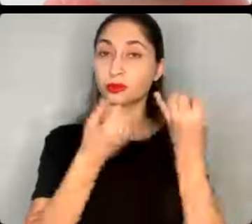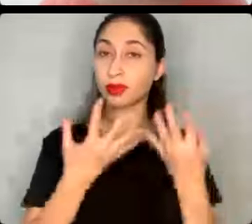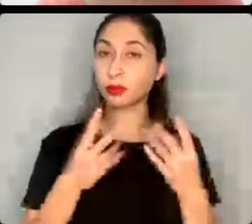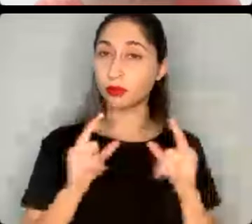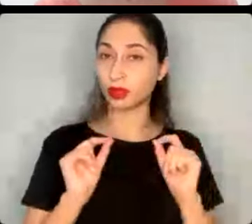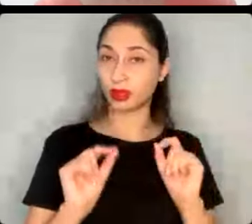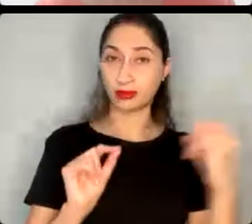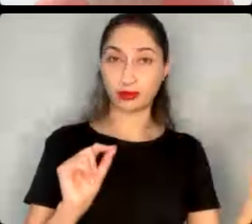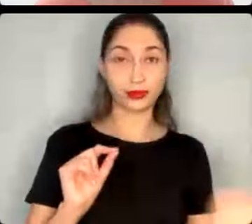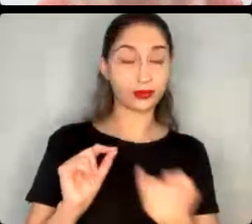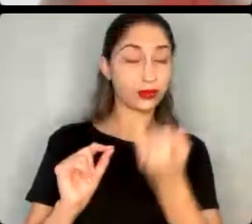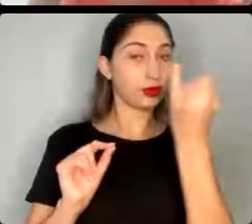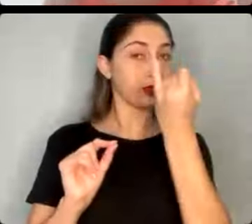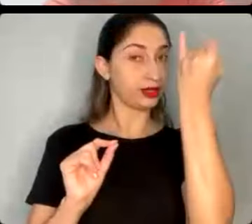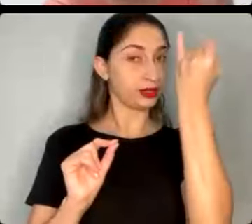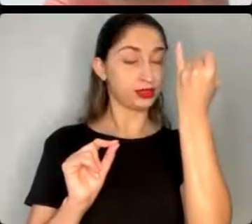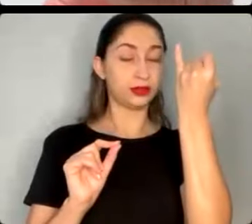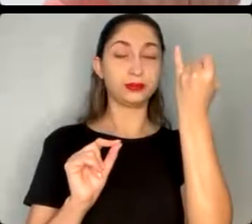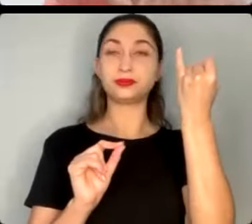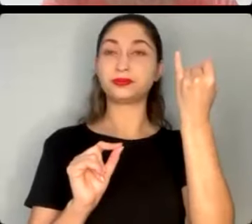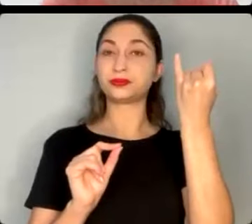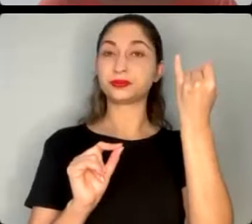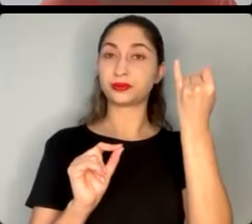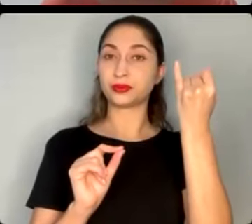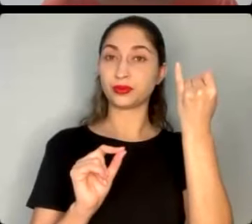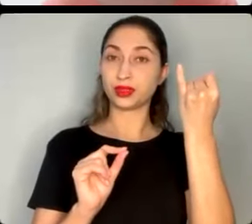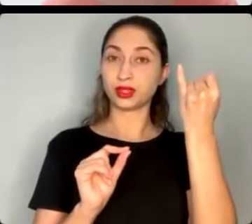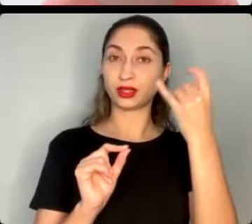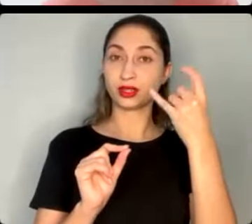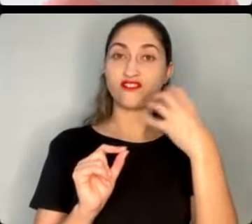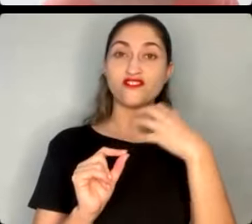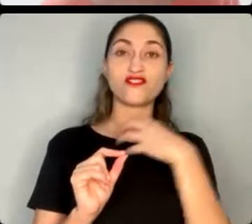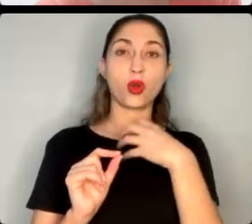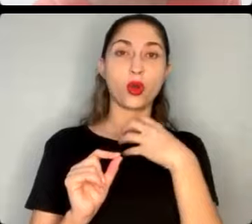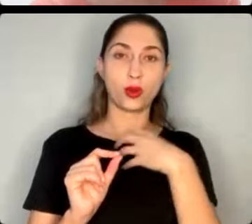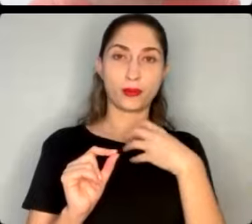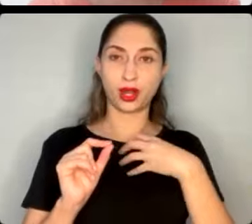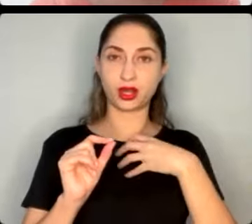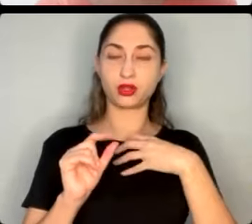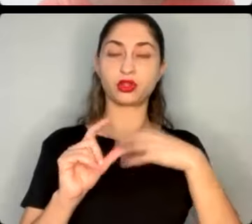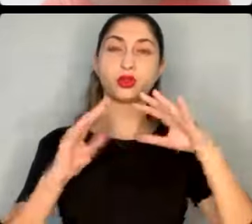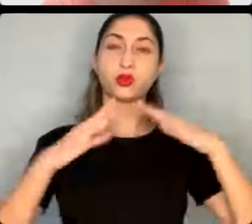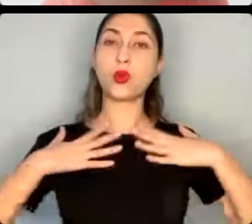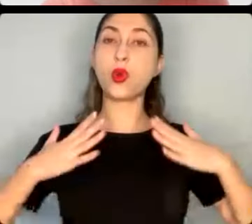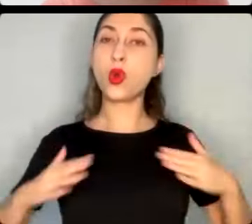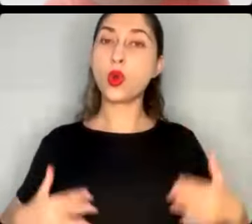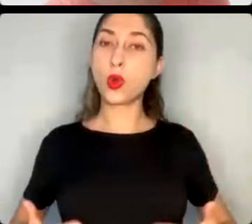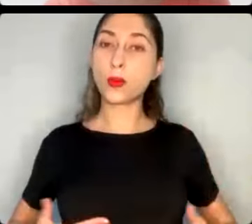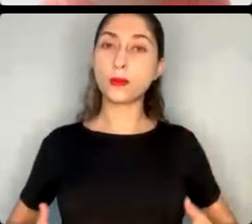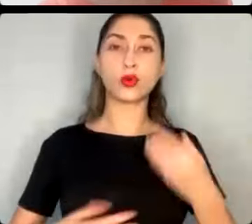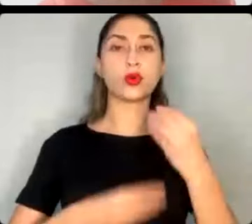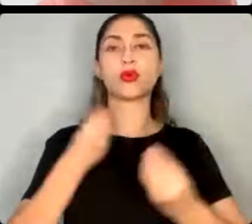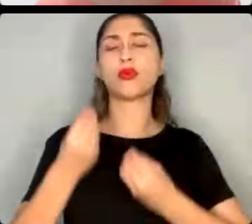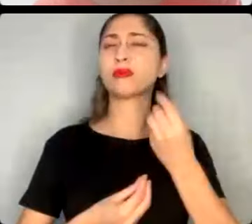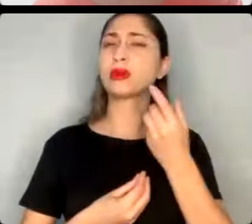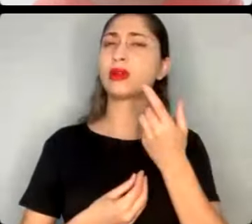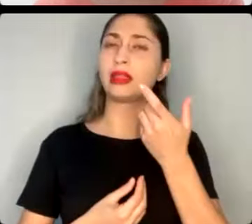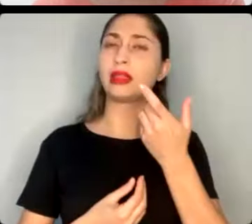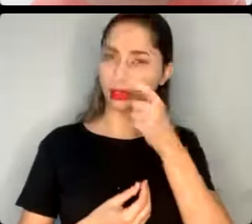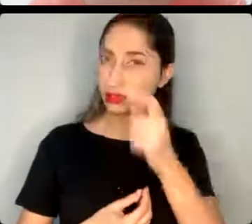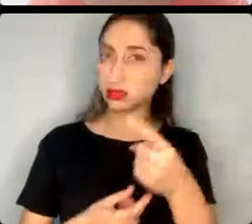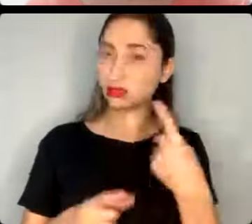importância que tem a forma circular para o nosso corpo, e como que é interessante que